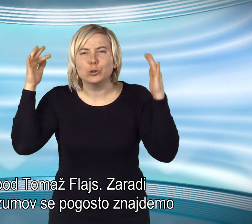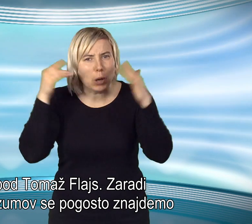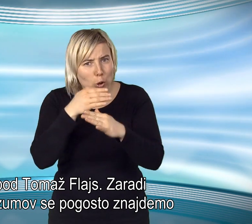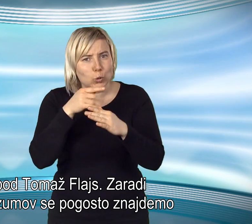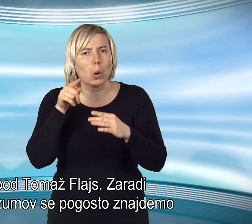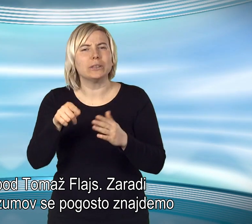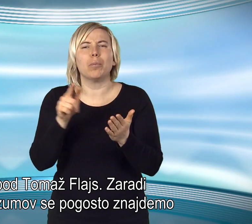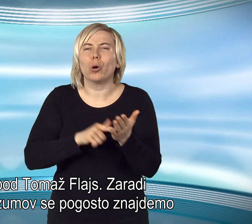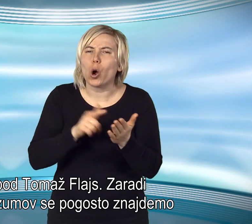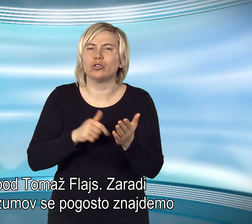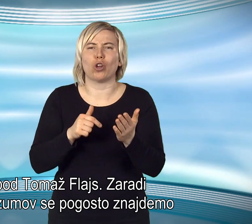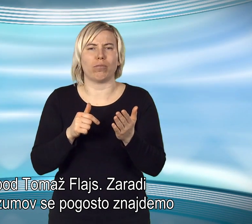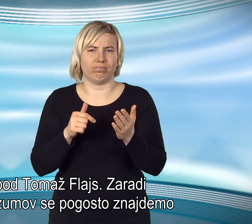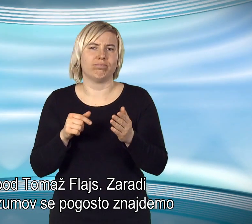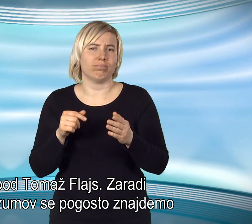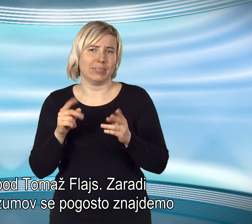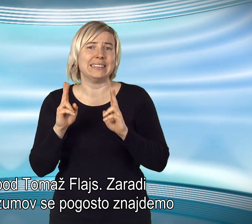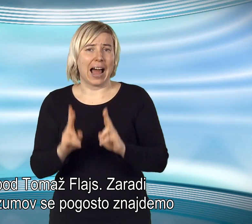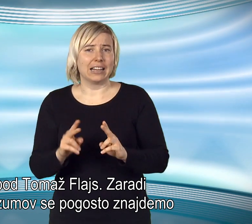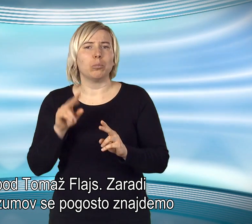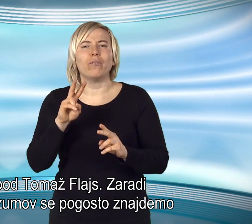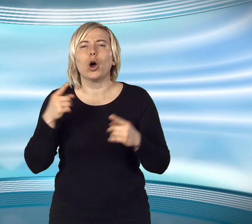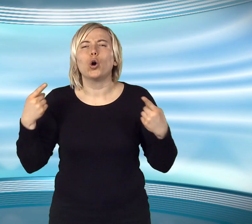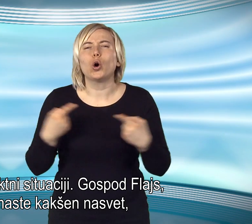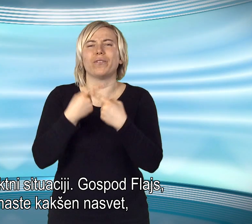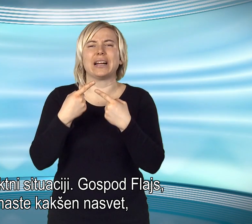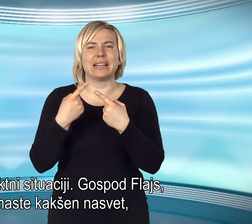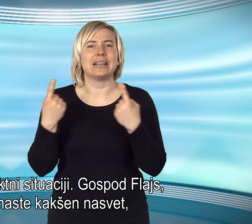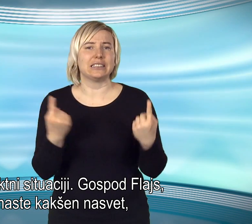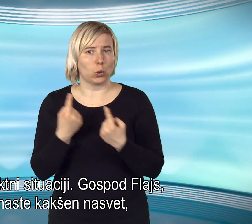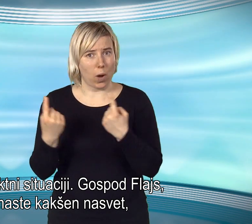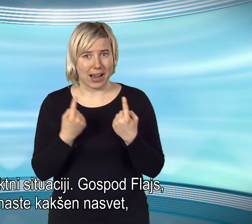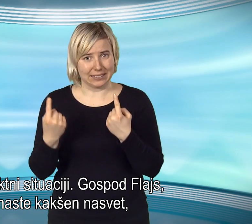Zaradi nesporazumov se pogosto znajdemo v konfliktni situaciji.